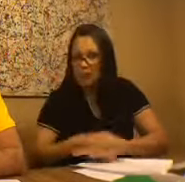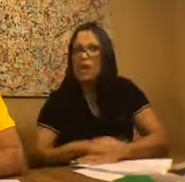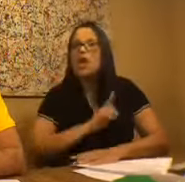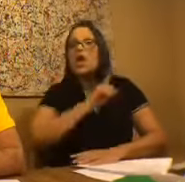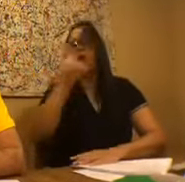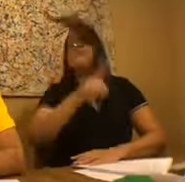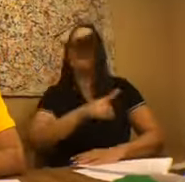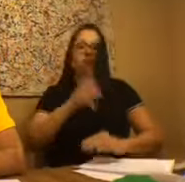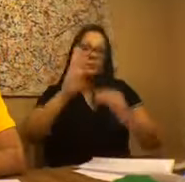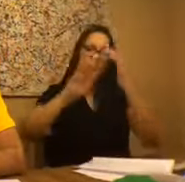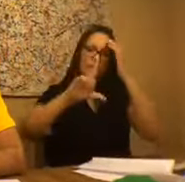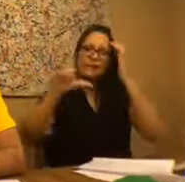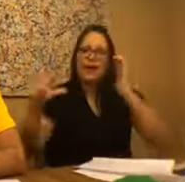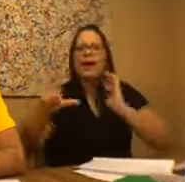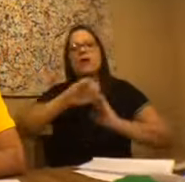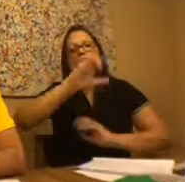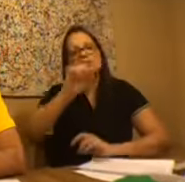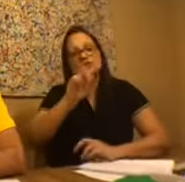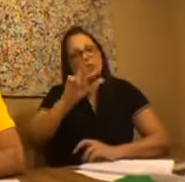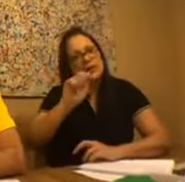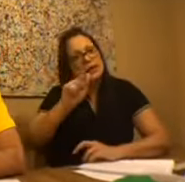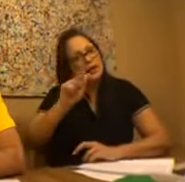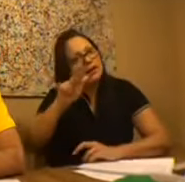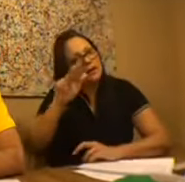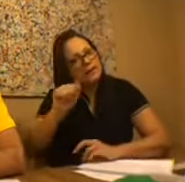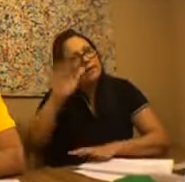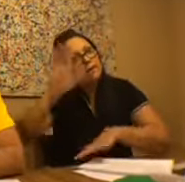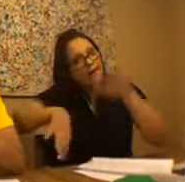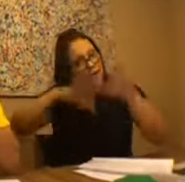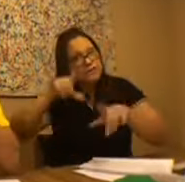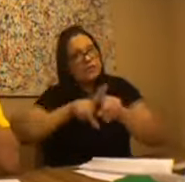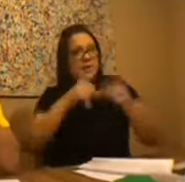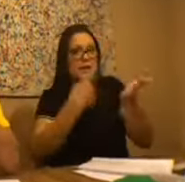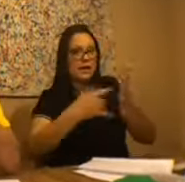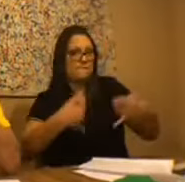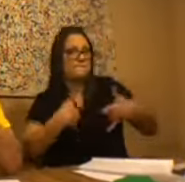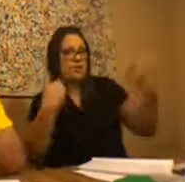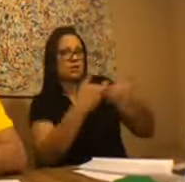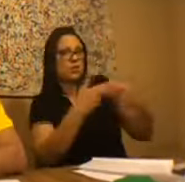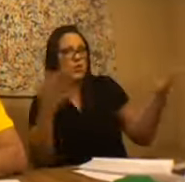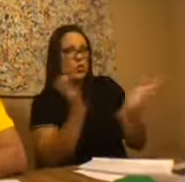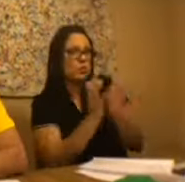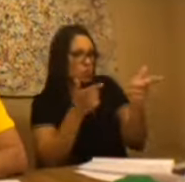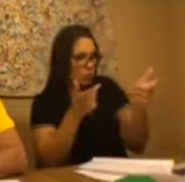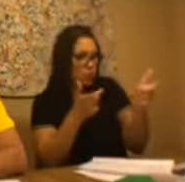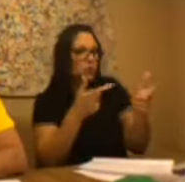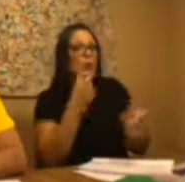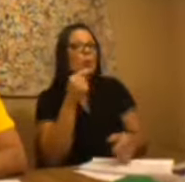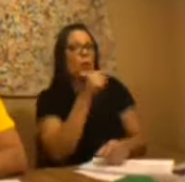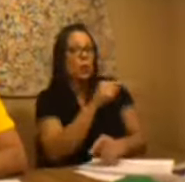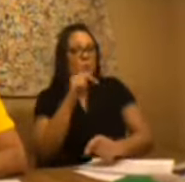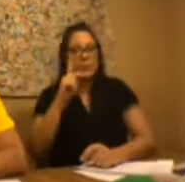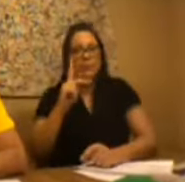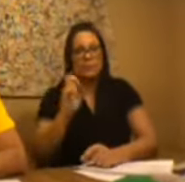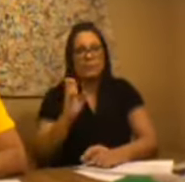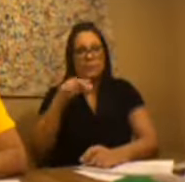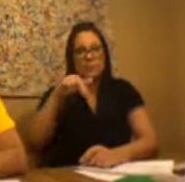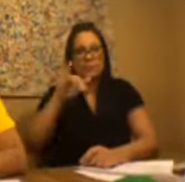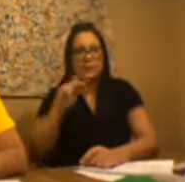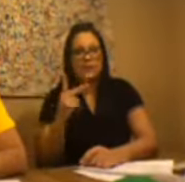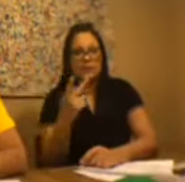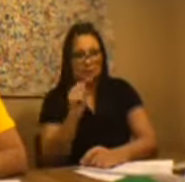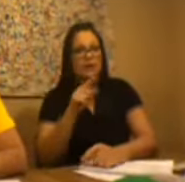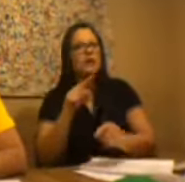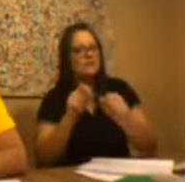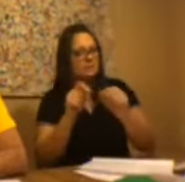blumenau e jaraguá atividades de atiradores acompanhado do peninha que é autor do projeto de lei que visa